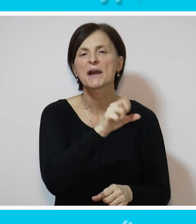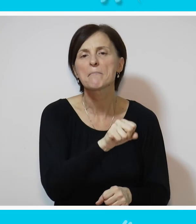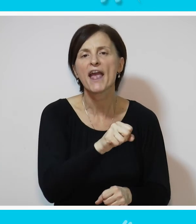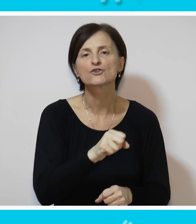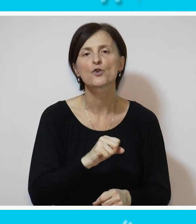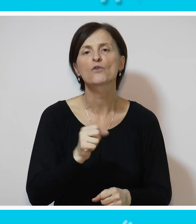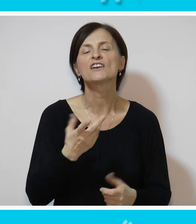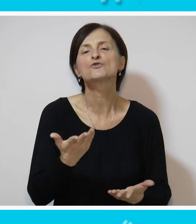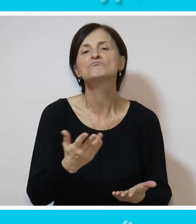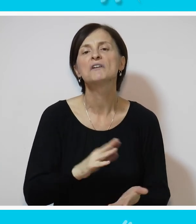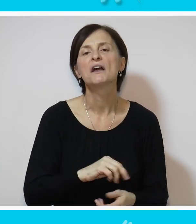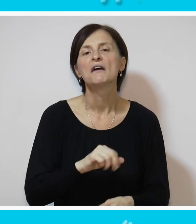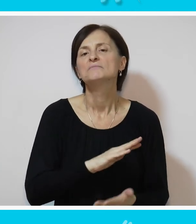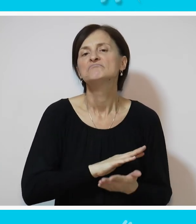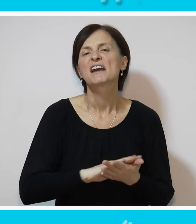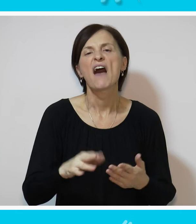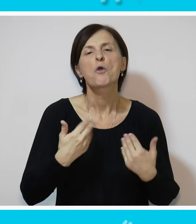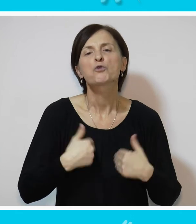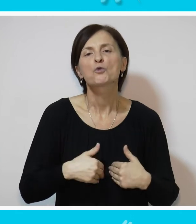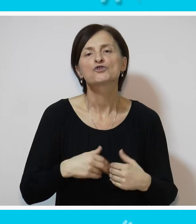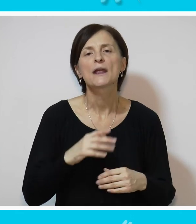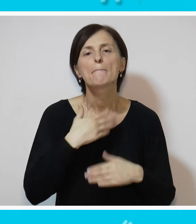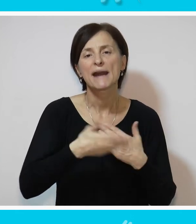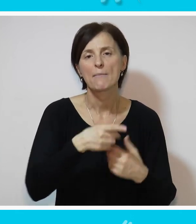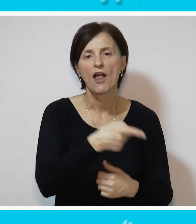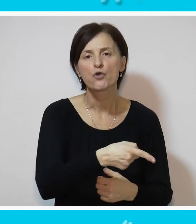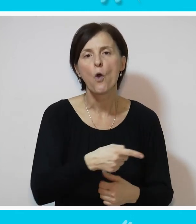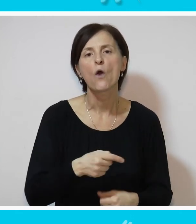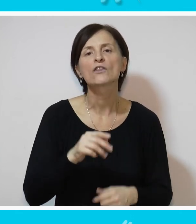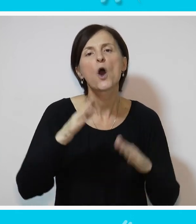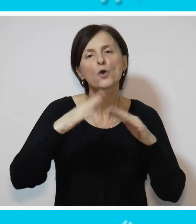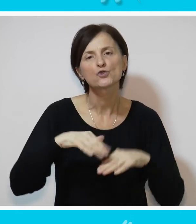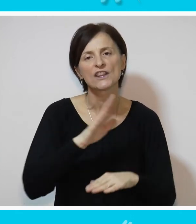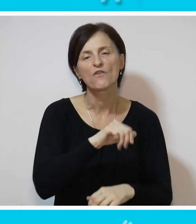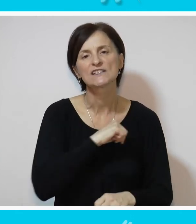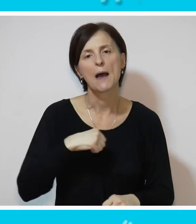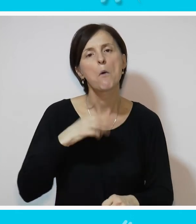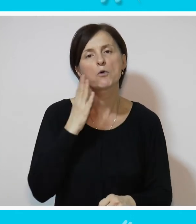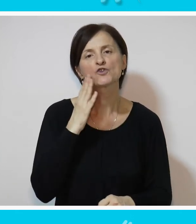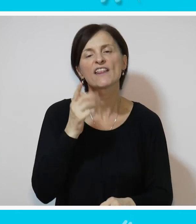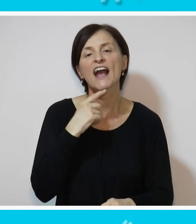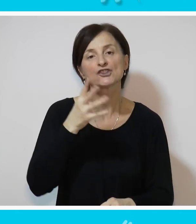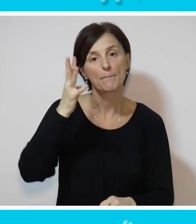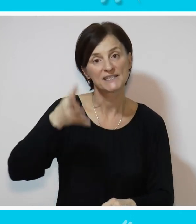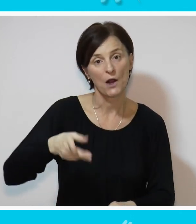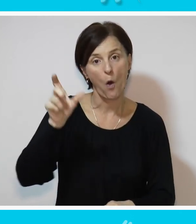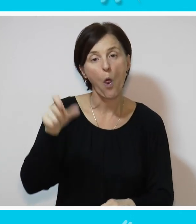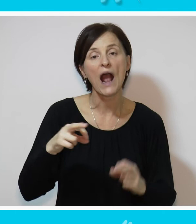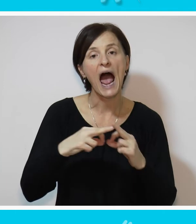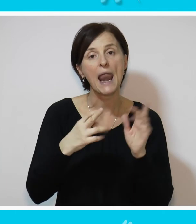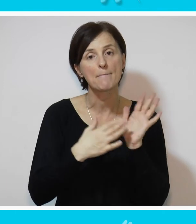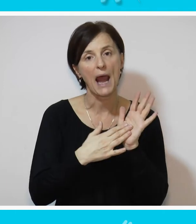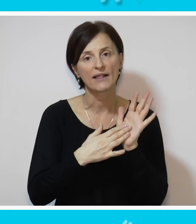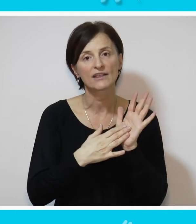da su ravnodušni prema njoj, što ruši njihovo samopoštovanje, kaže psiholog